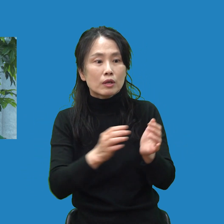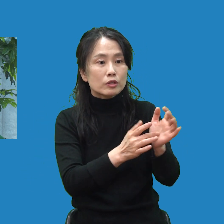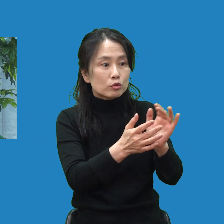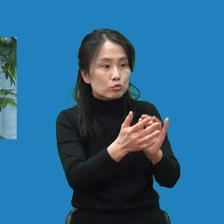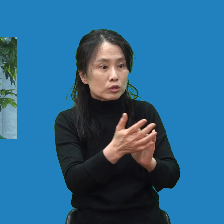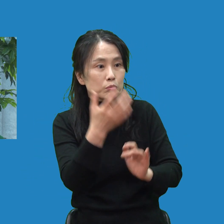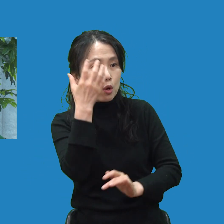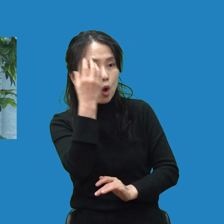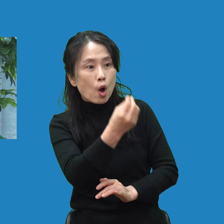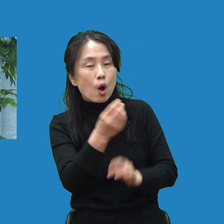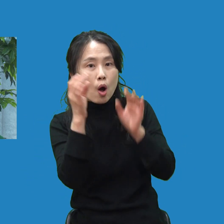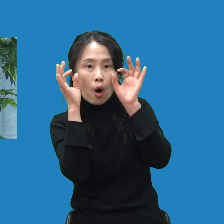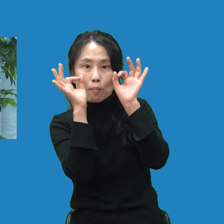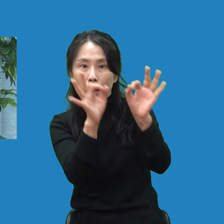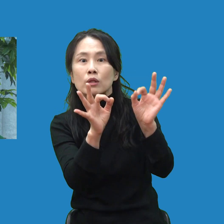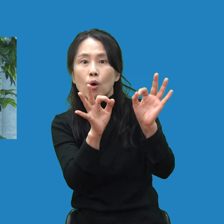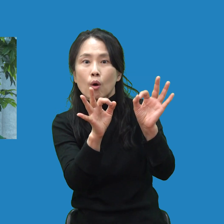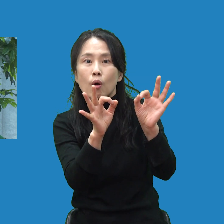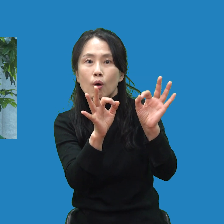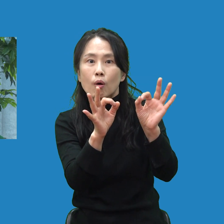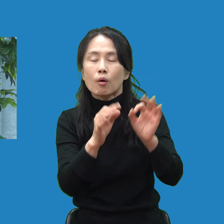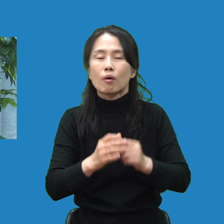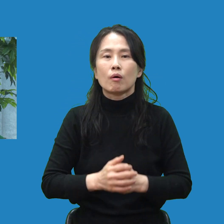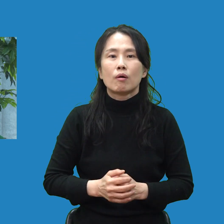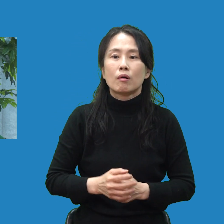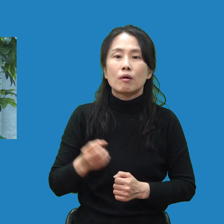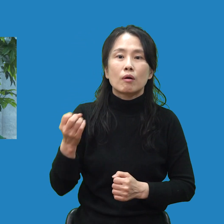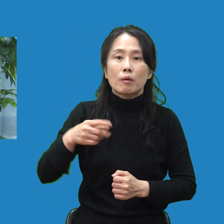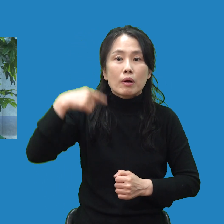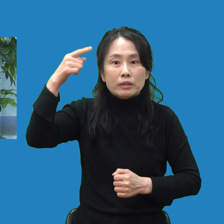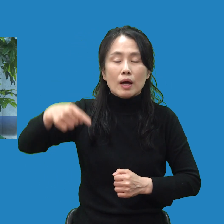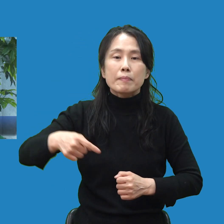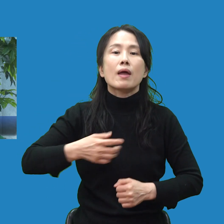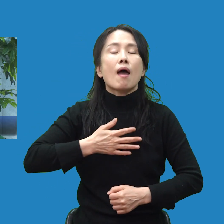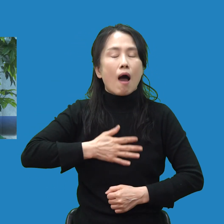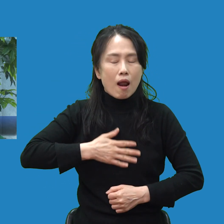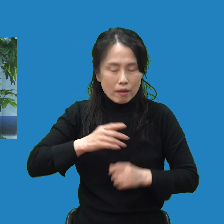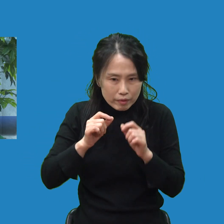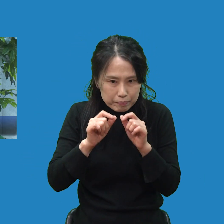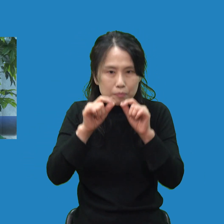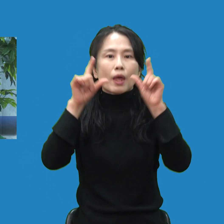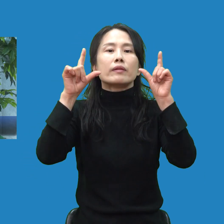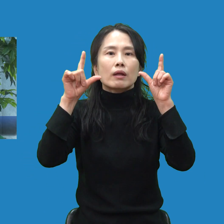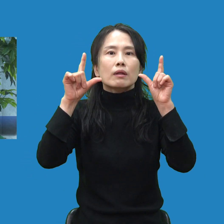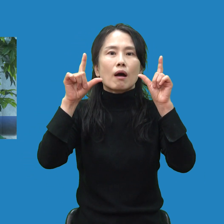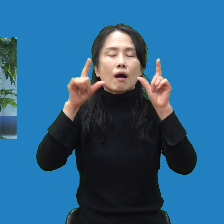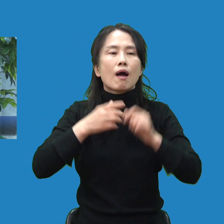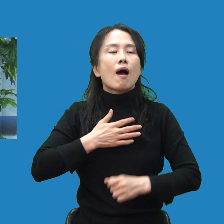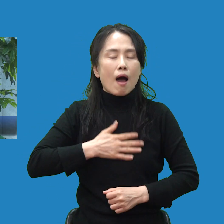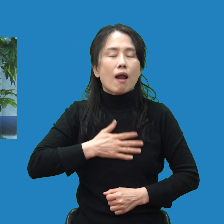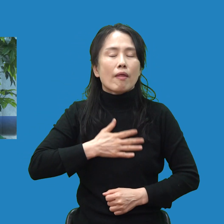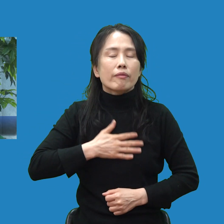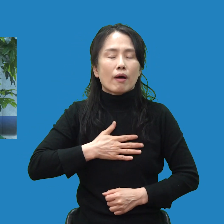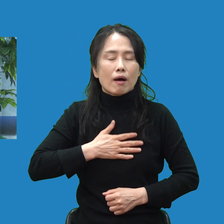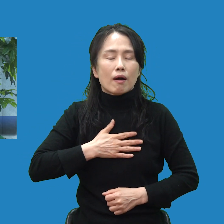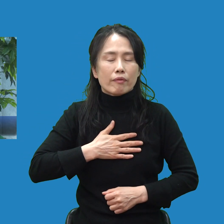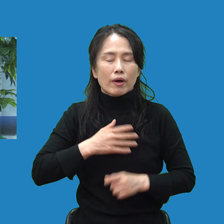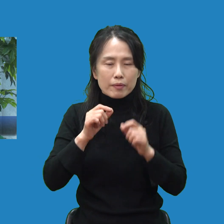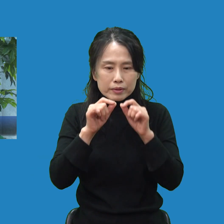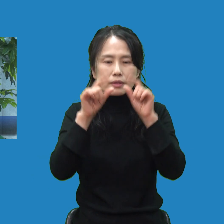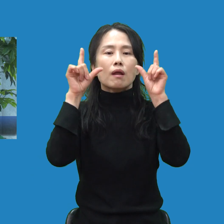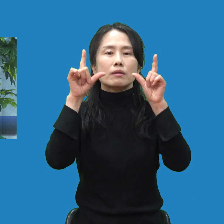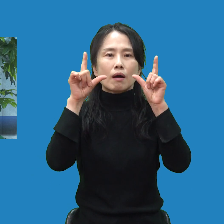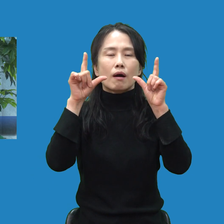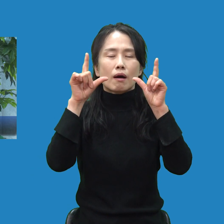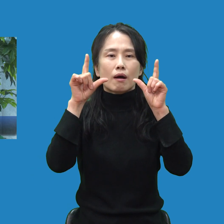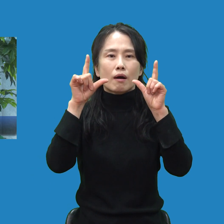또 알았다고 합니다. 여기 알았다는 동사는 뭐 그냥 뭐 보고 알았다는 얘기가